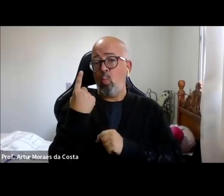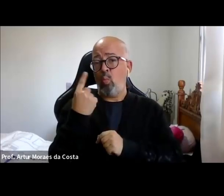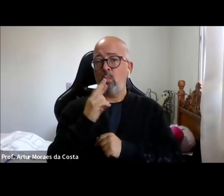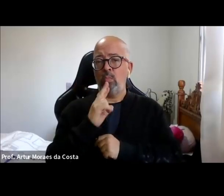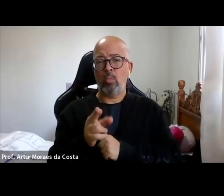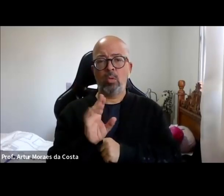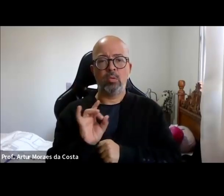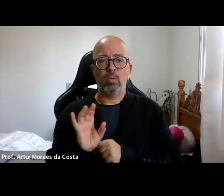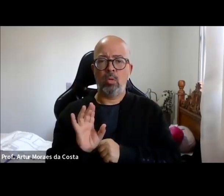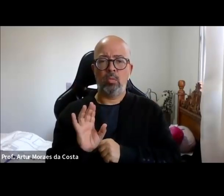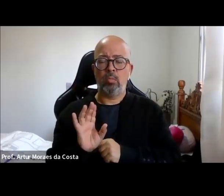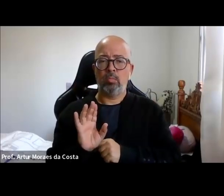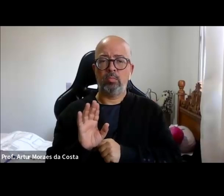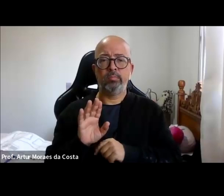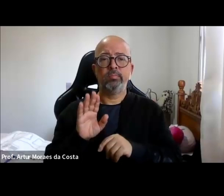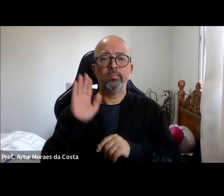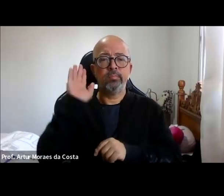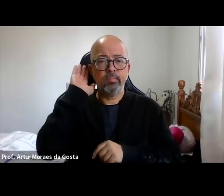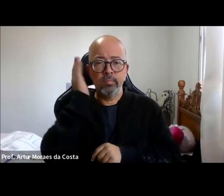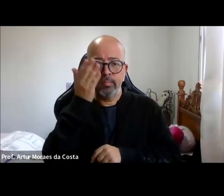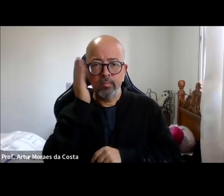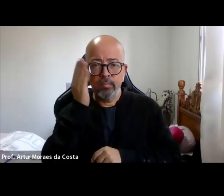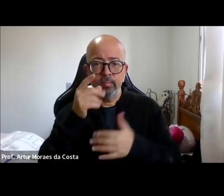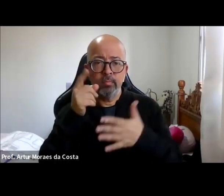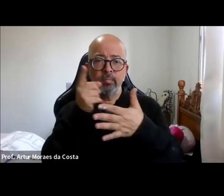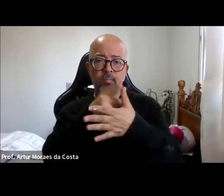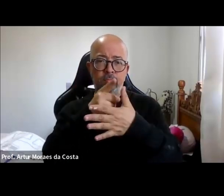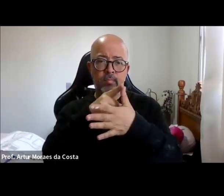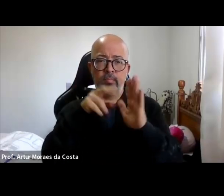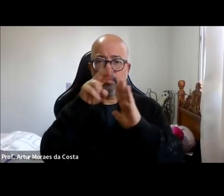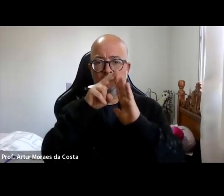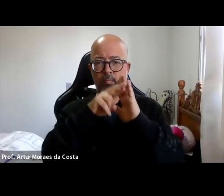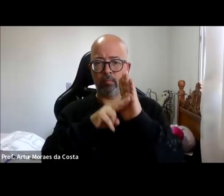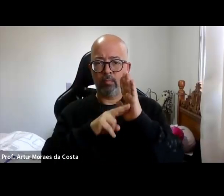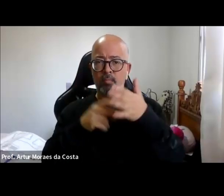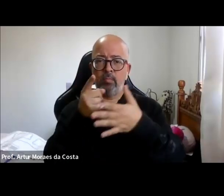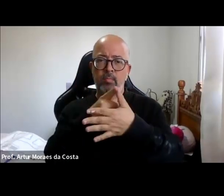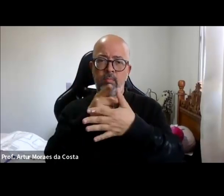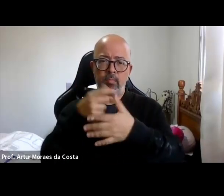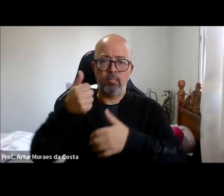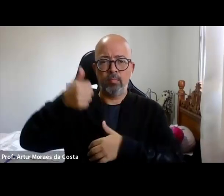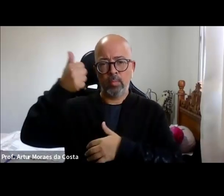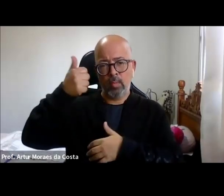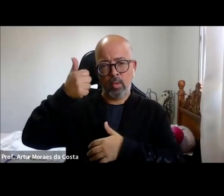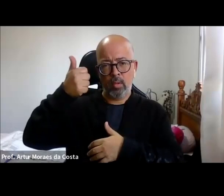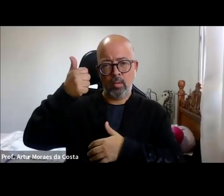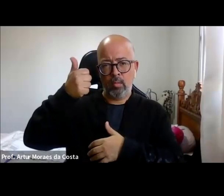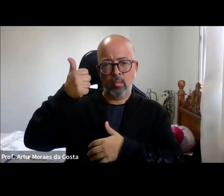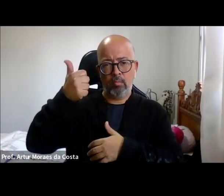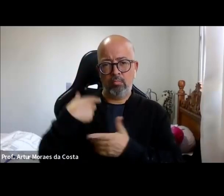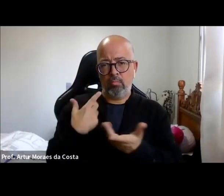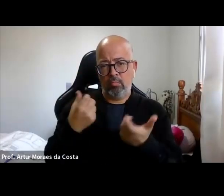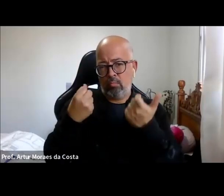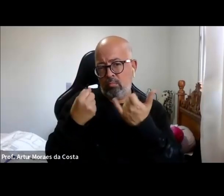imposible generalizar puede haber situaciones en las que yo frente a ella tome la decisión de hacer que la persona